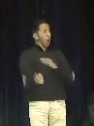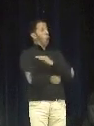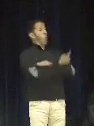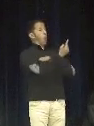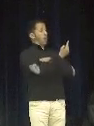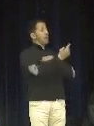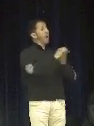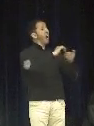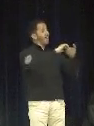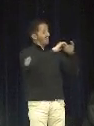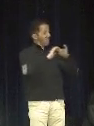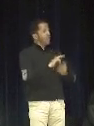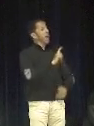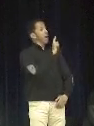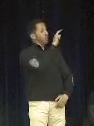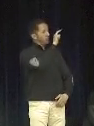الخير لبعضنا البعض.